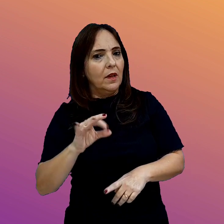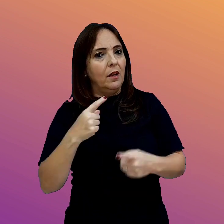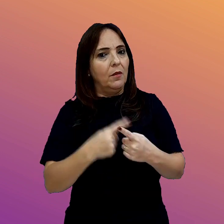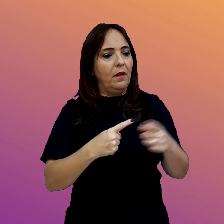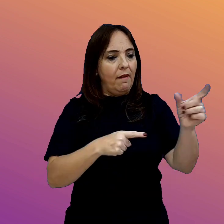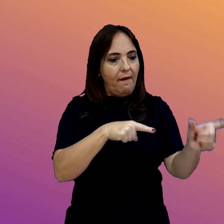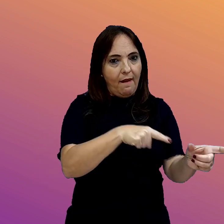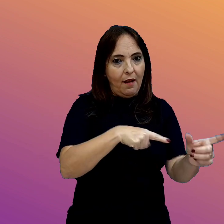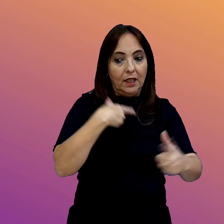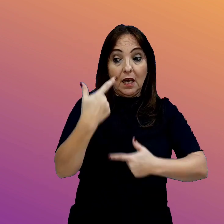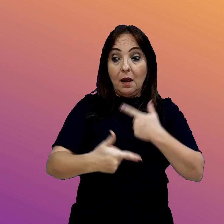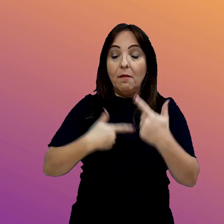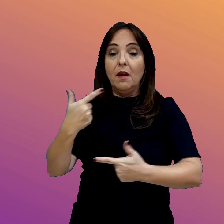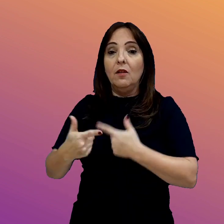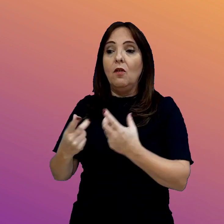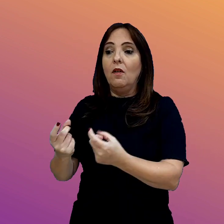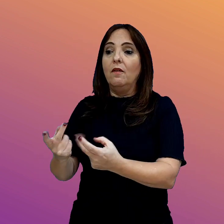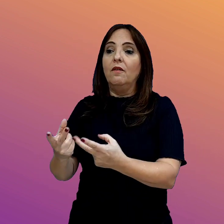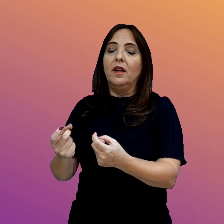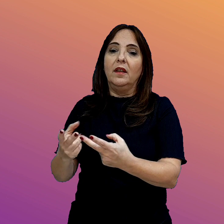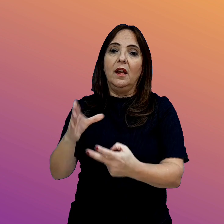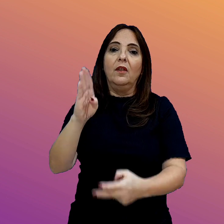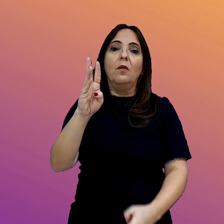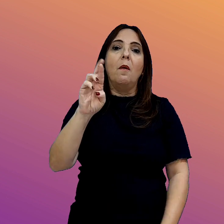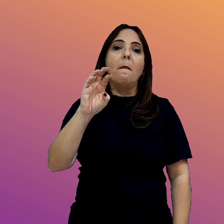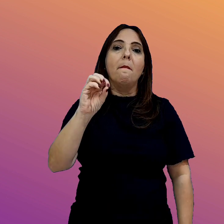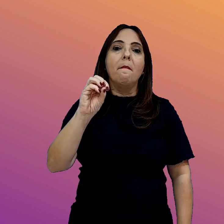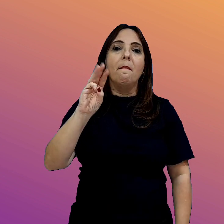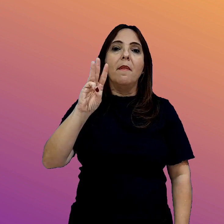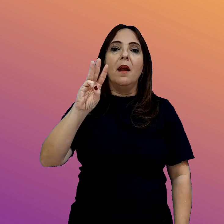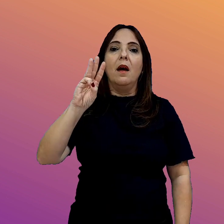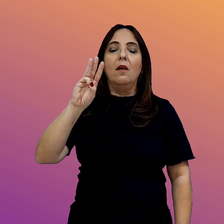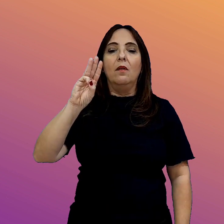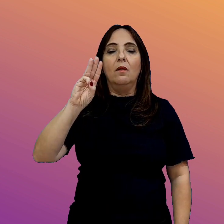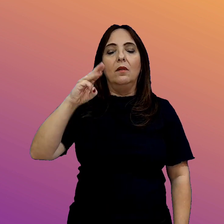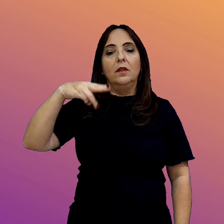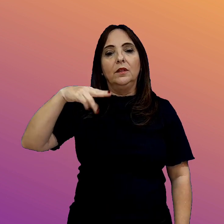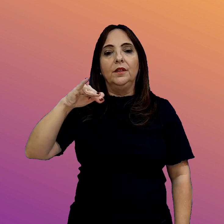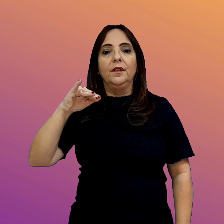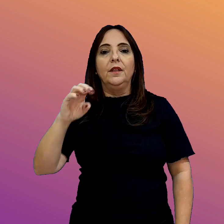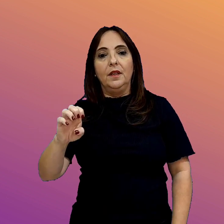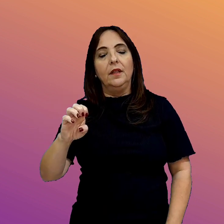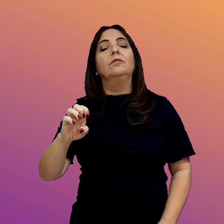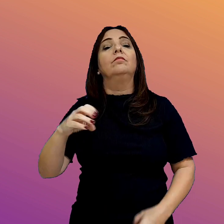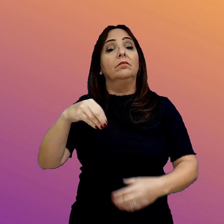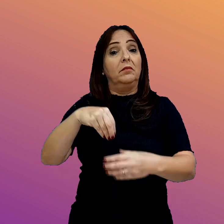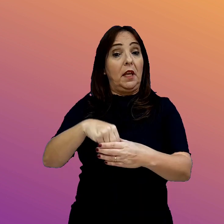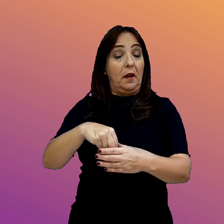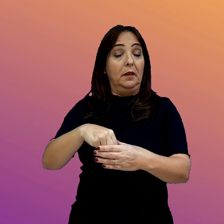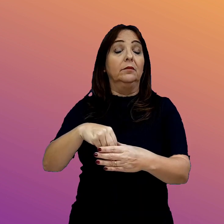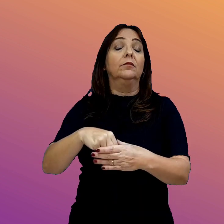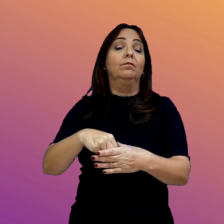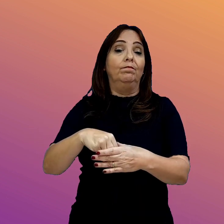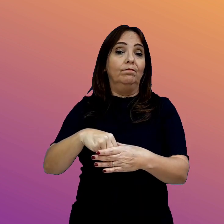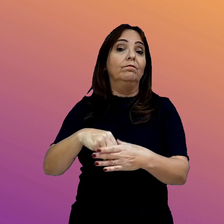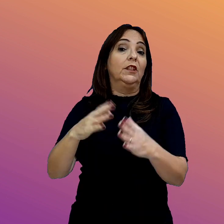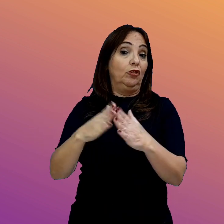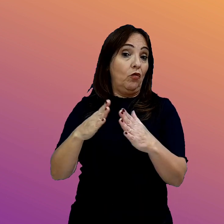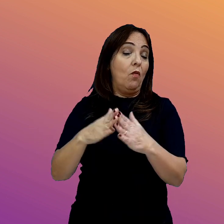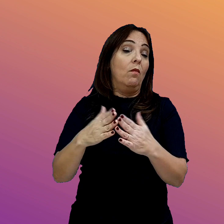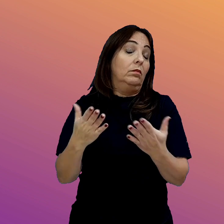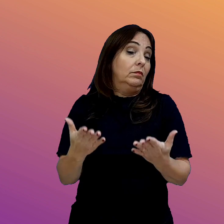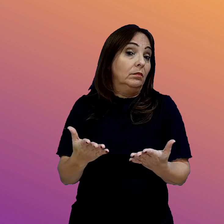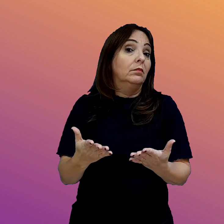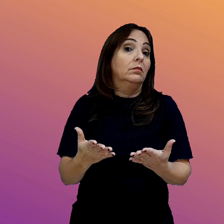O celular tem quase 2 anos já. Sim. Está intacto. Muito mais valor. Porque é o dinheiro dela. Sim. Então a gente tem que ensinar aos nossos